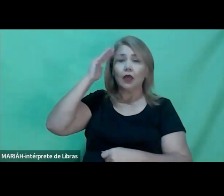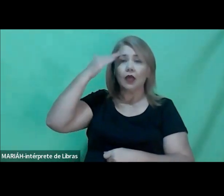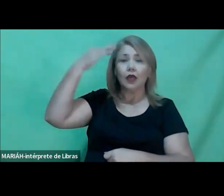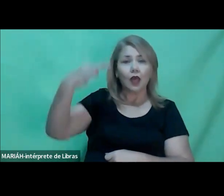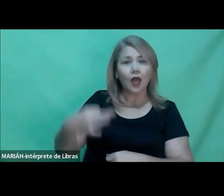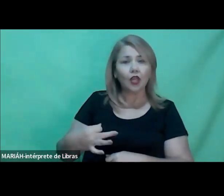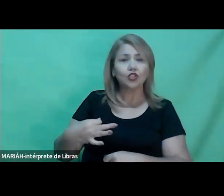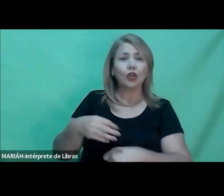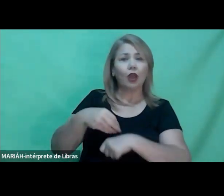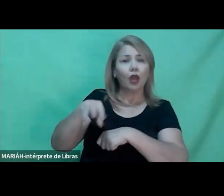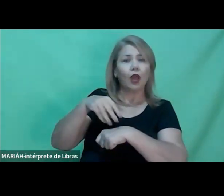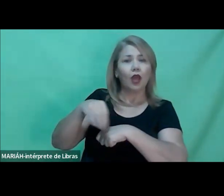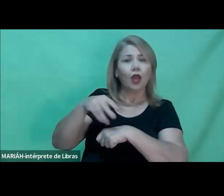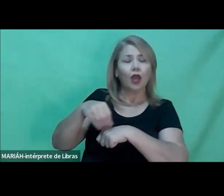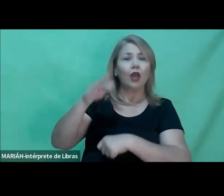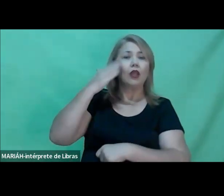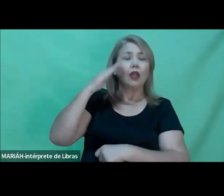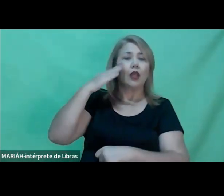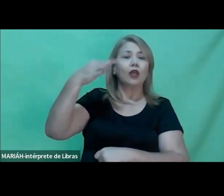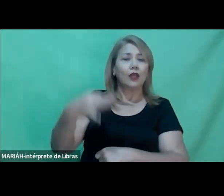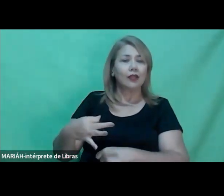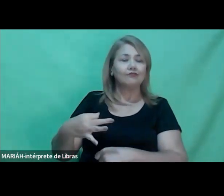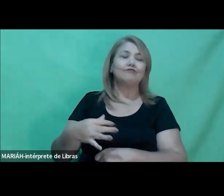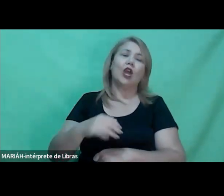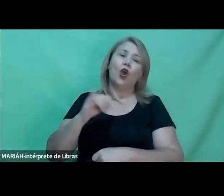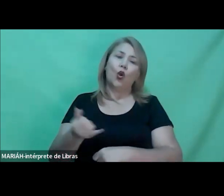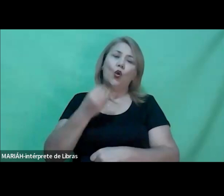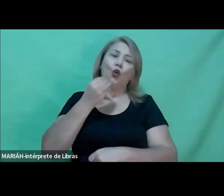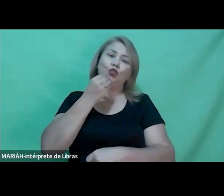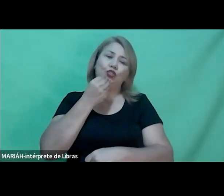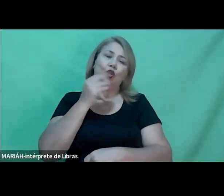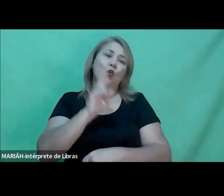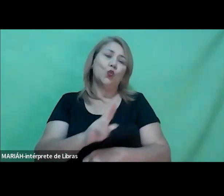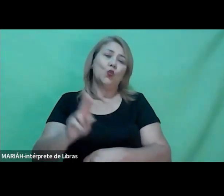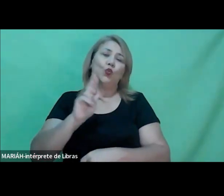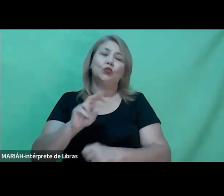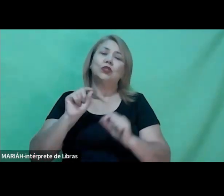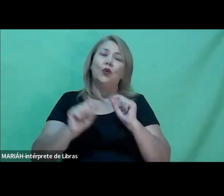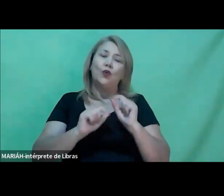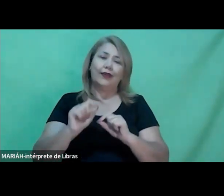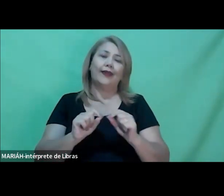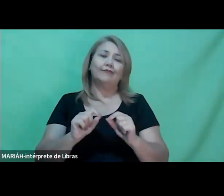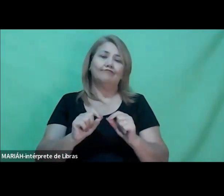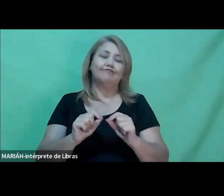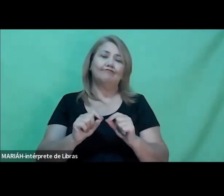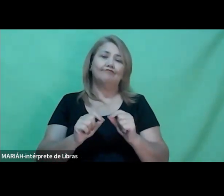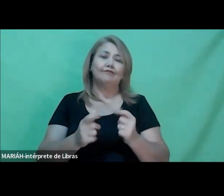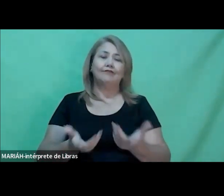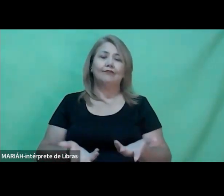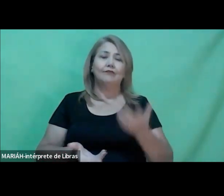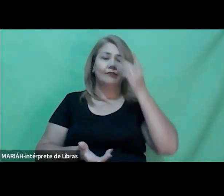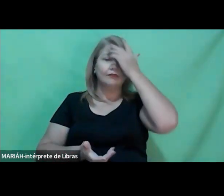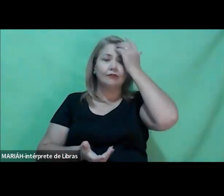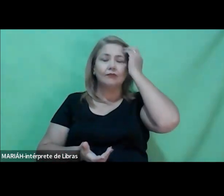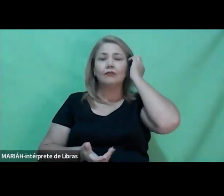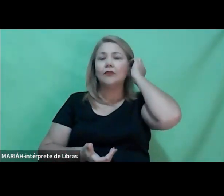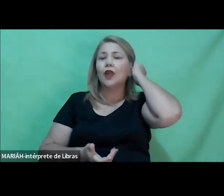en muchas oportunidades no la utilizo porque no la considero necesaria salvo en oportunidades puedo describir lo que hay en